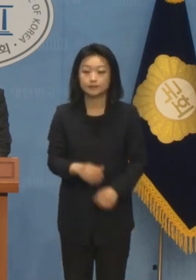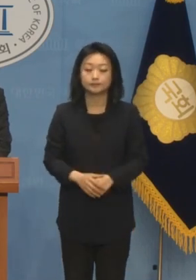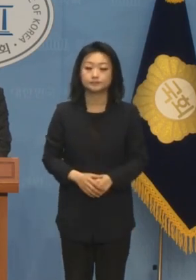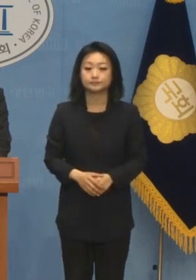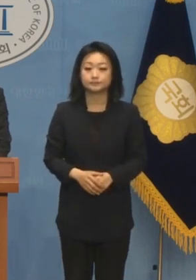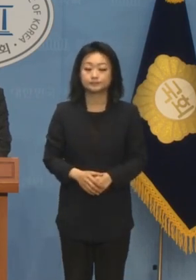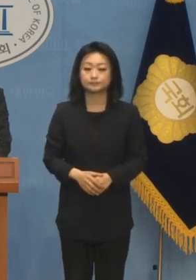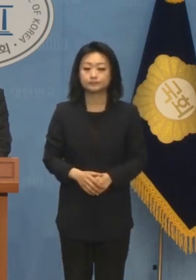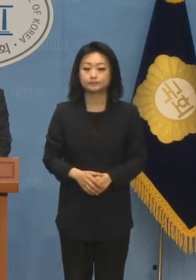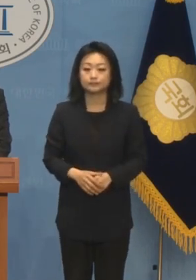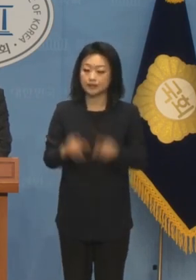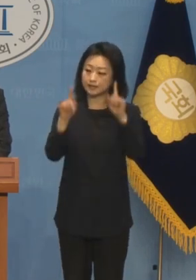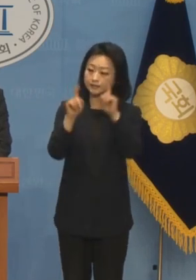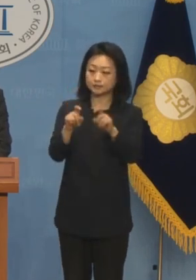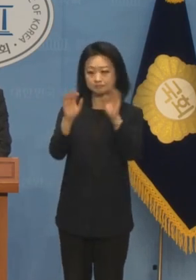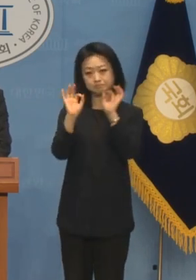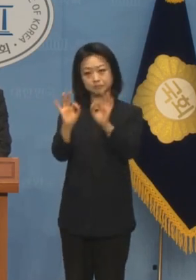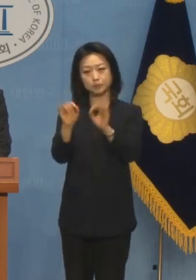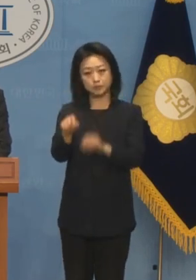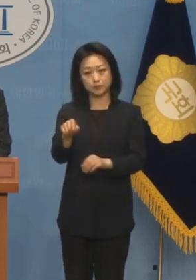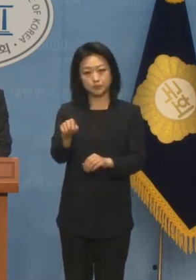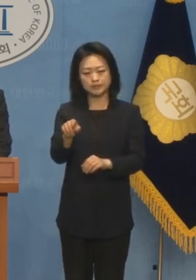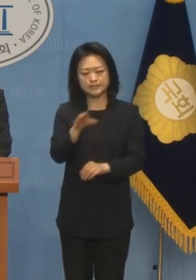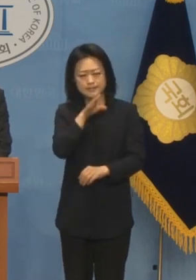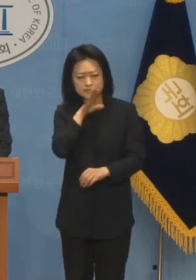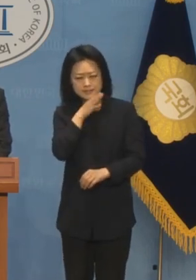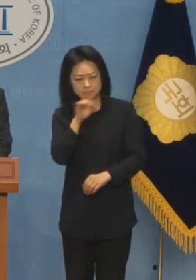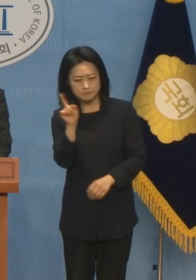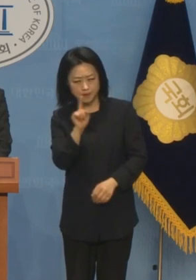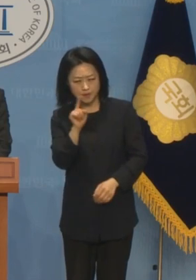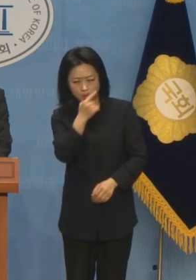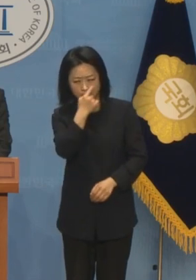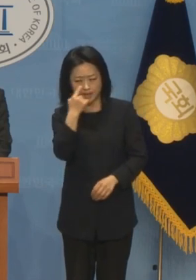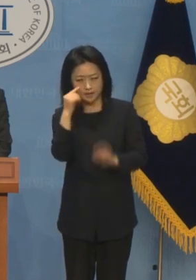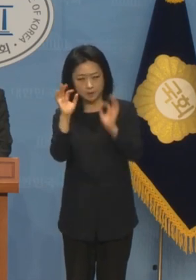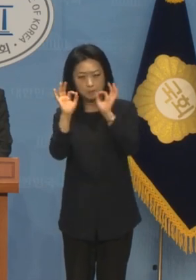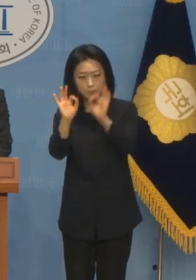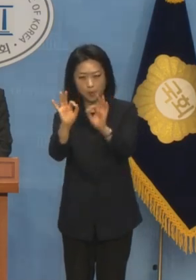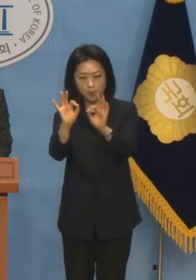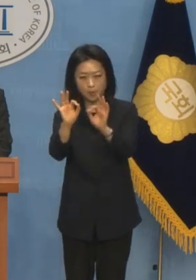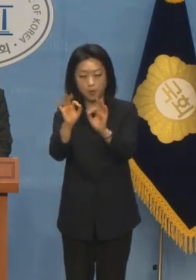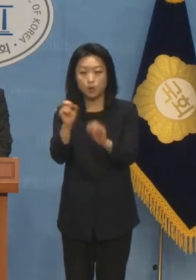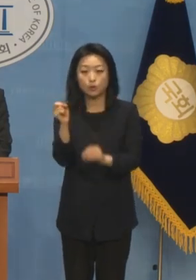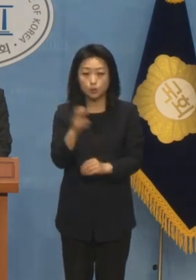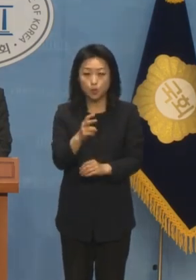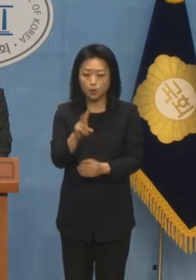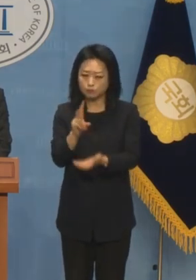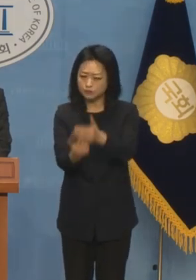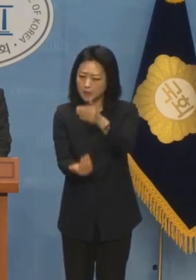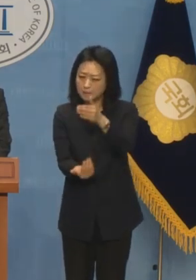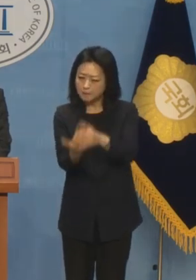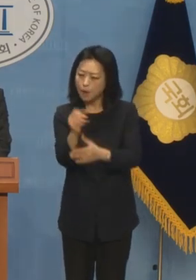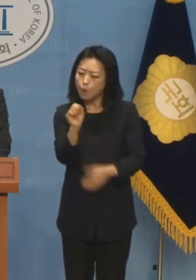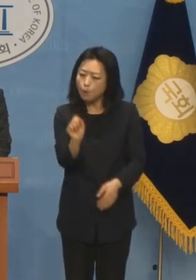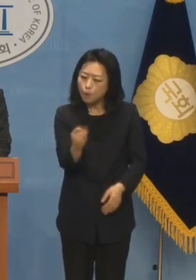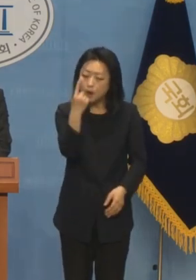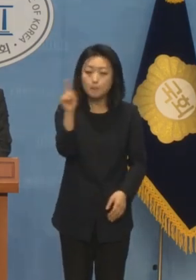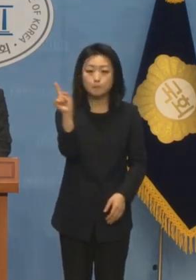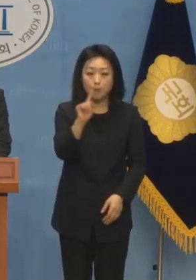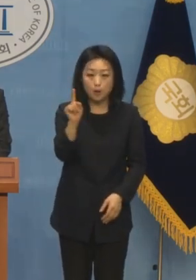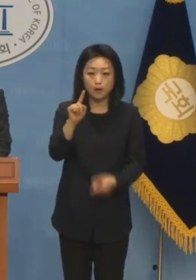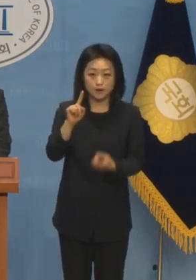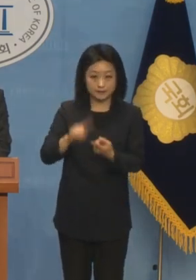조국혁신당은 이번 의혹의 사실관계와 더불어 이러한 의혹을 초래한 근본적인 제도적